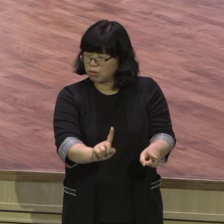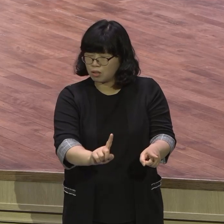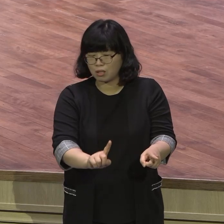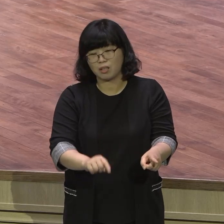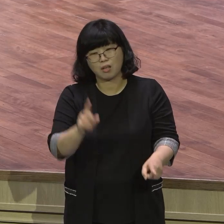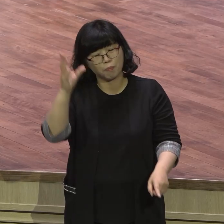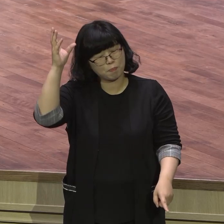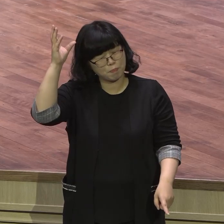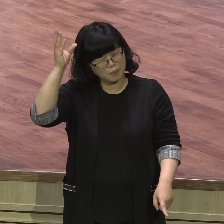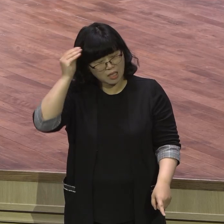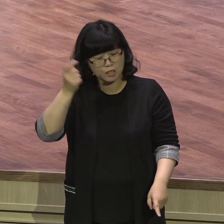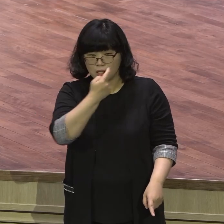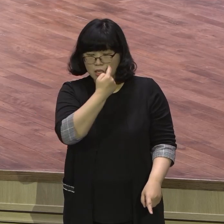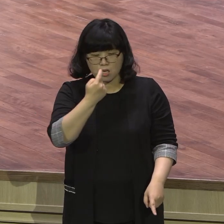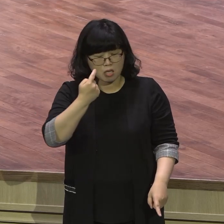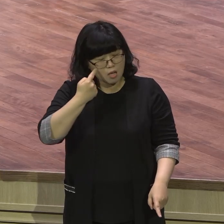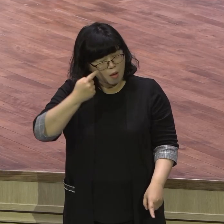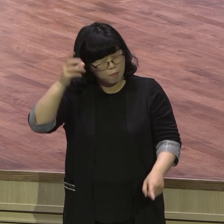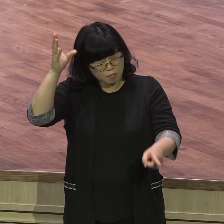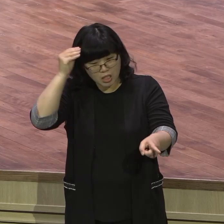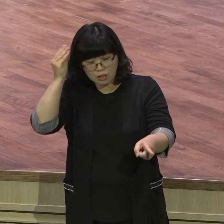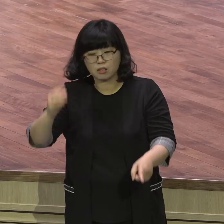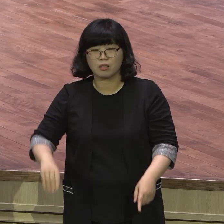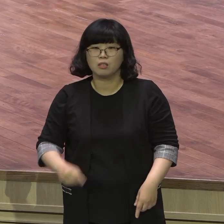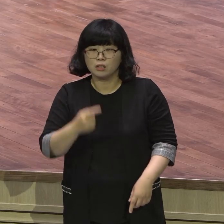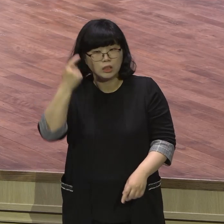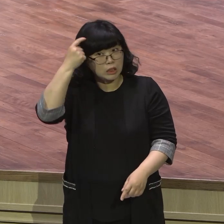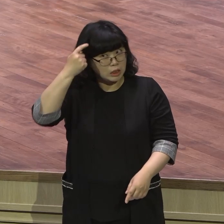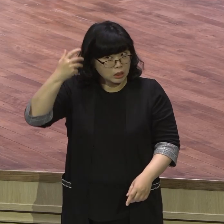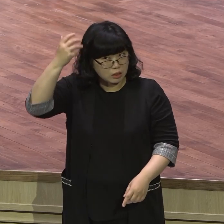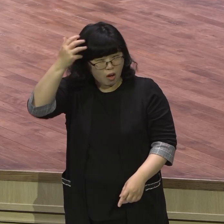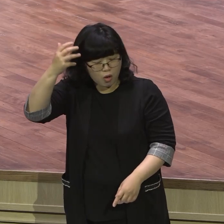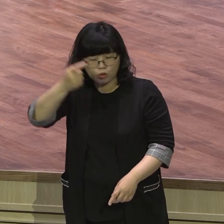우리나라 조선시대 민비가 굿을 그렇게 좋아했어요.